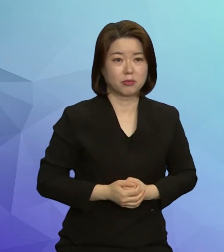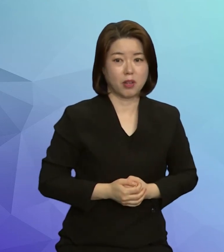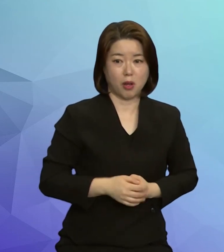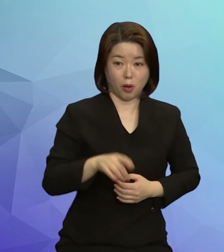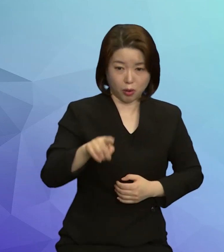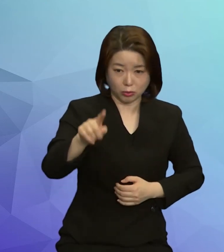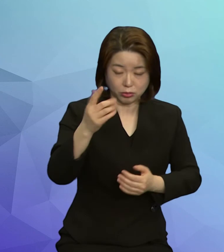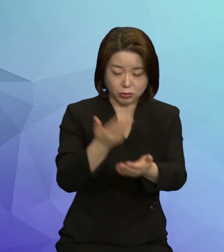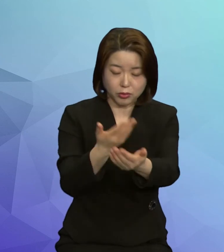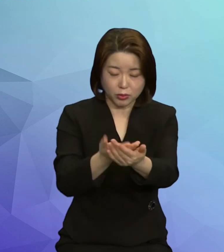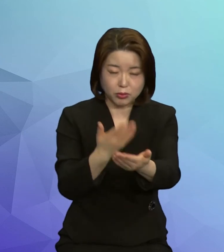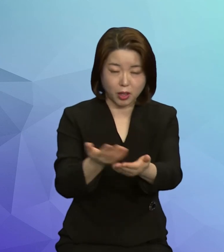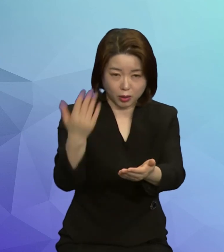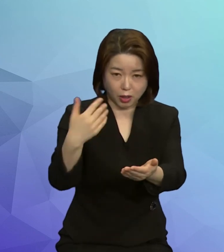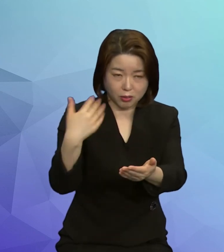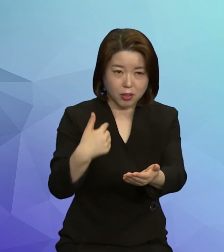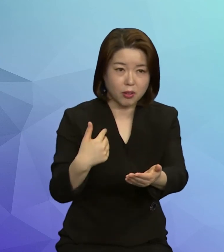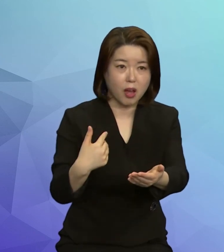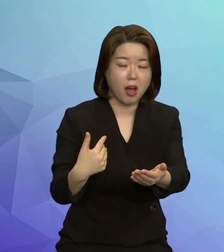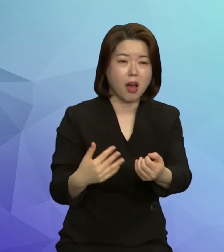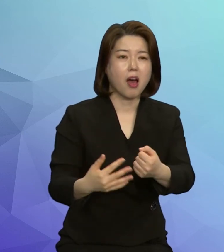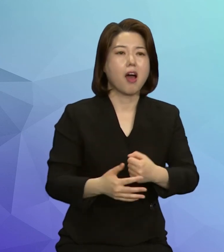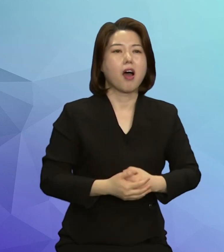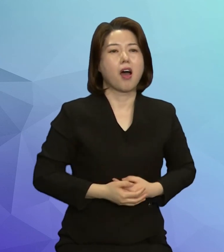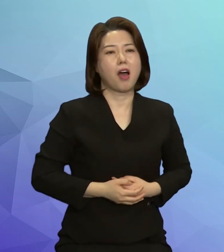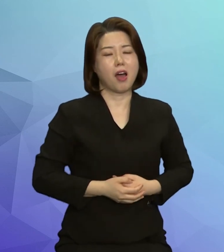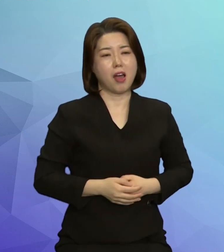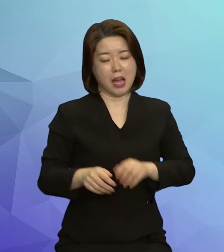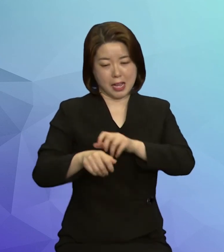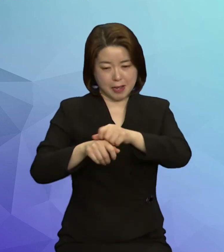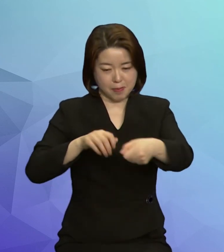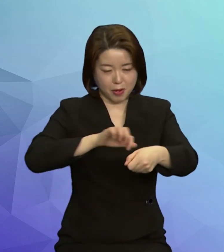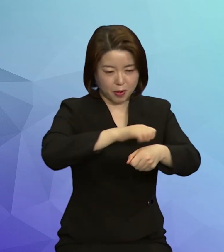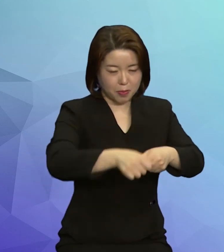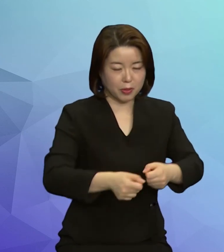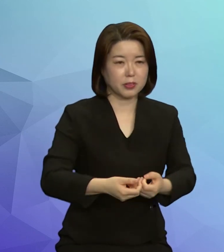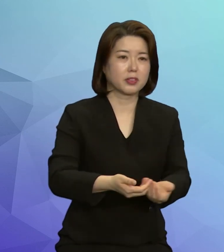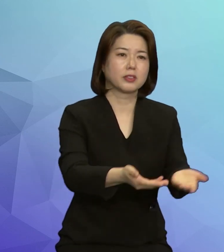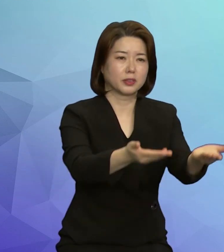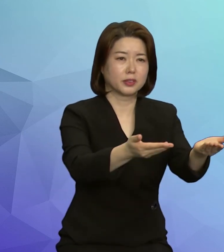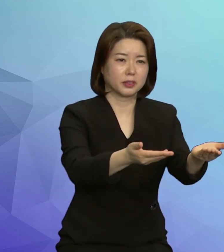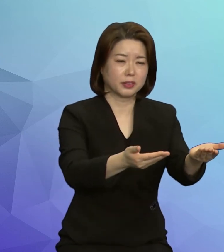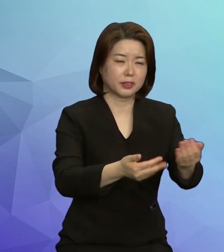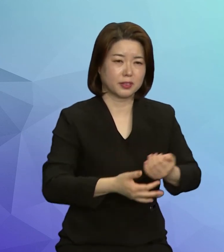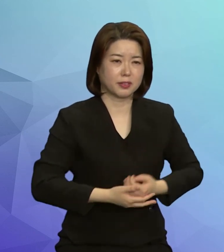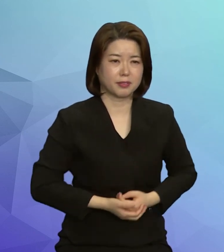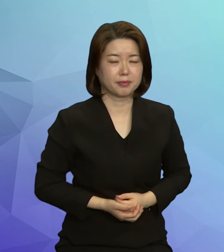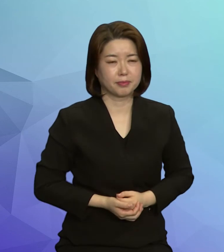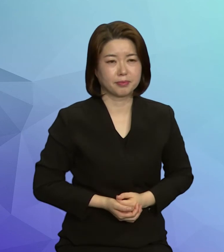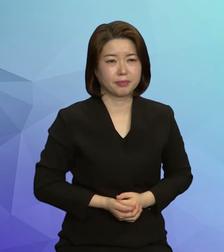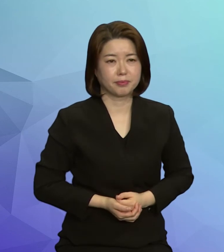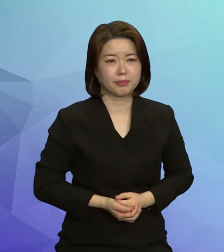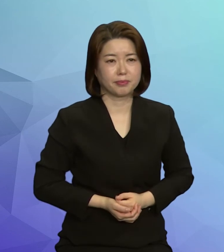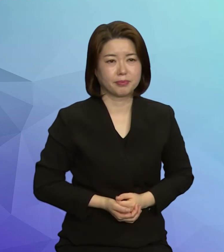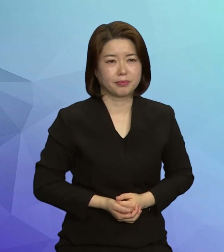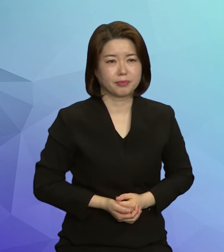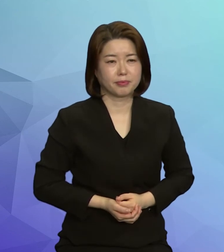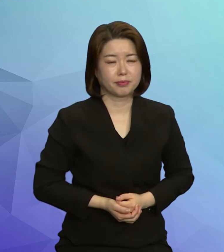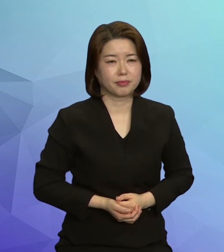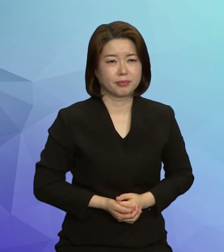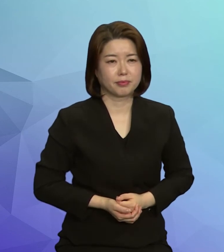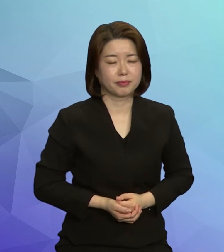그랬더니 그거라도 달라더라. 그래서 신은 양말을 벗어서 드렸어요.